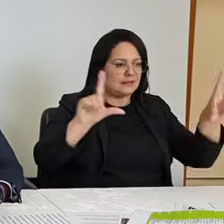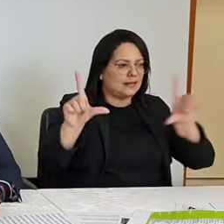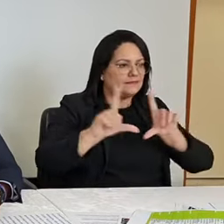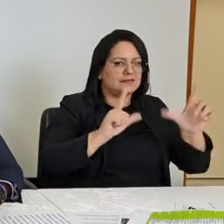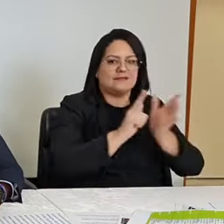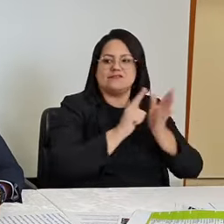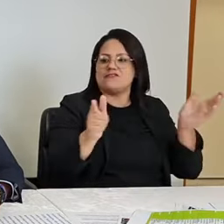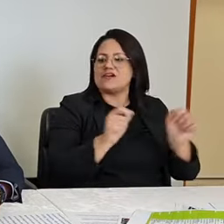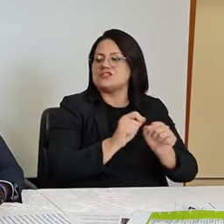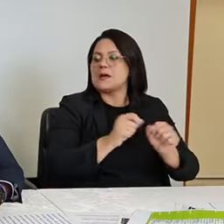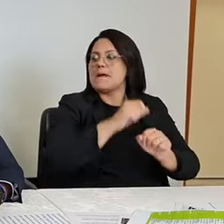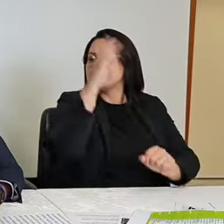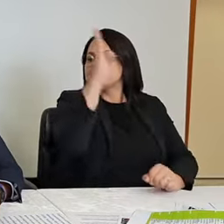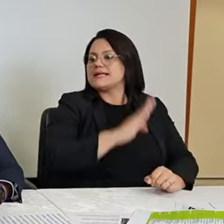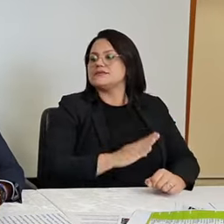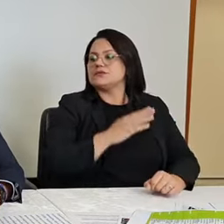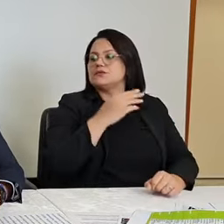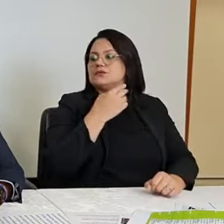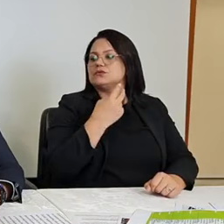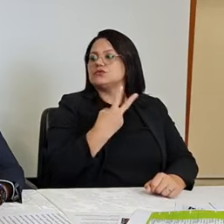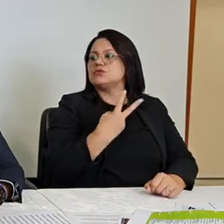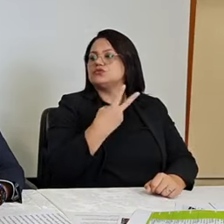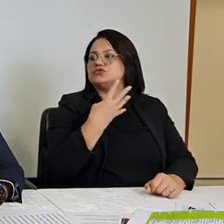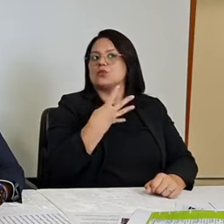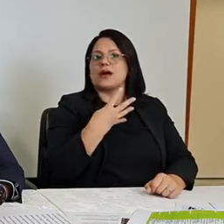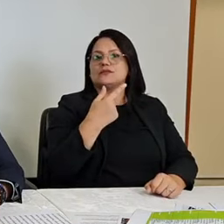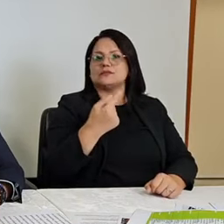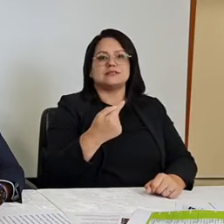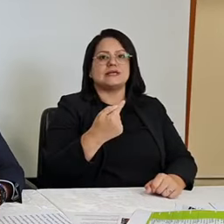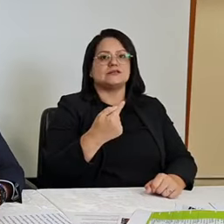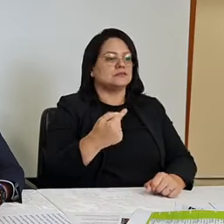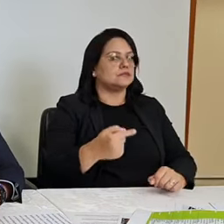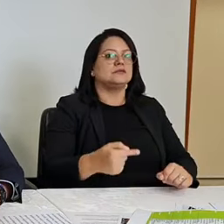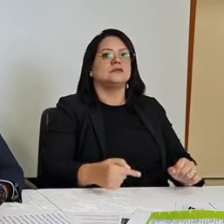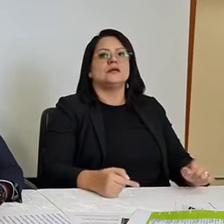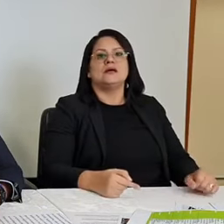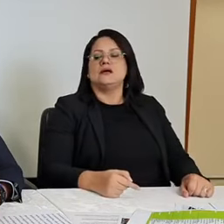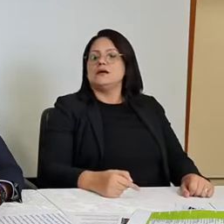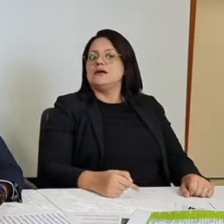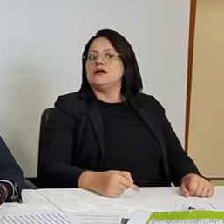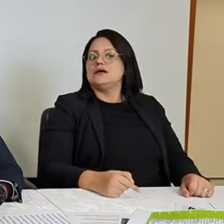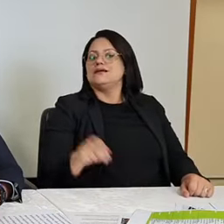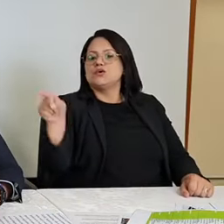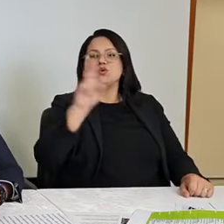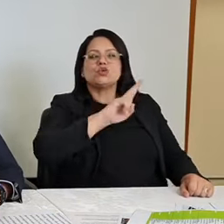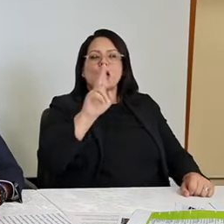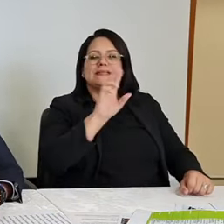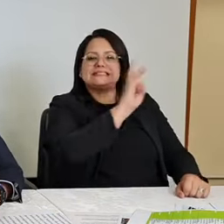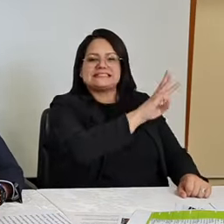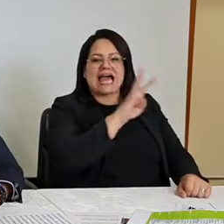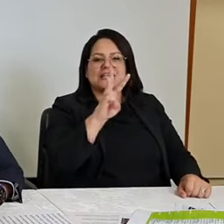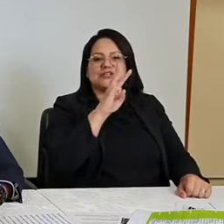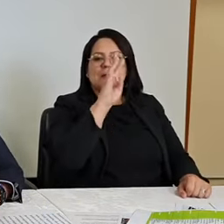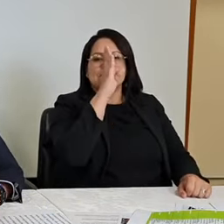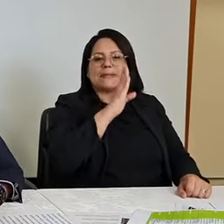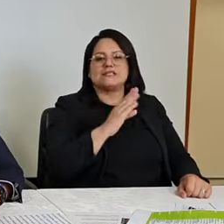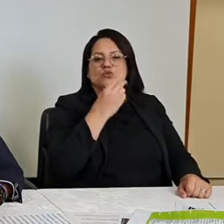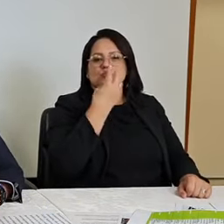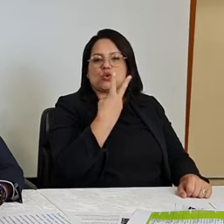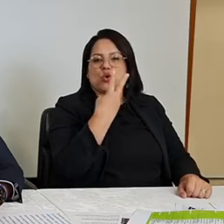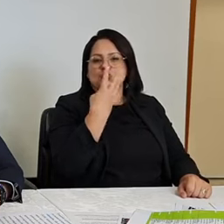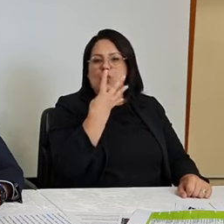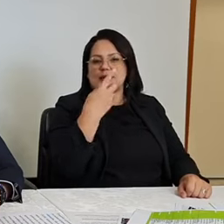Brasil 247. Site aqui de esquerda, para cá, não? Brasil 247. Isso aqui é de